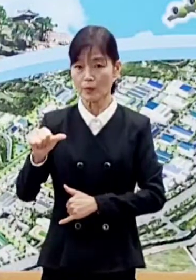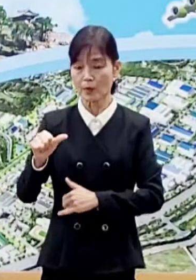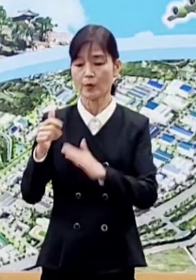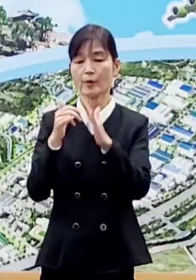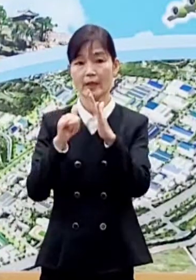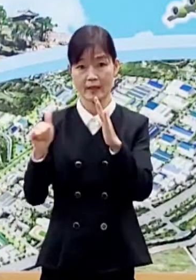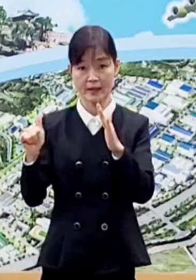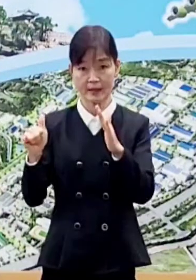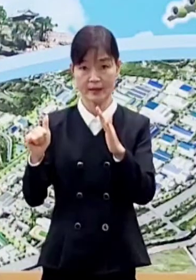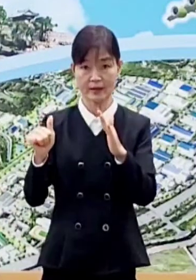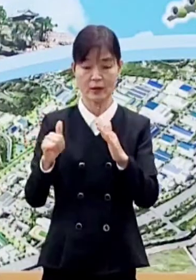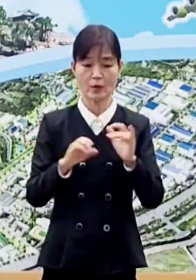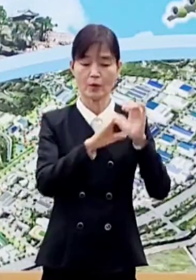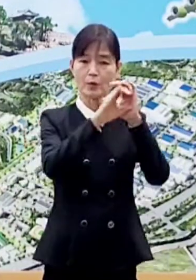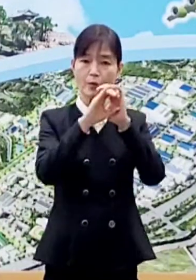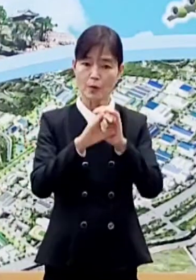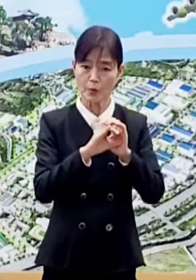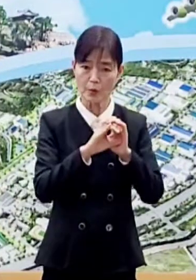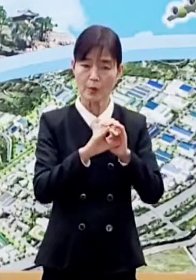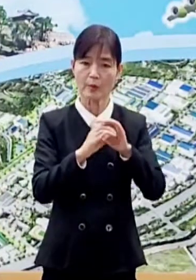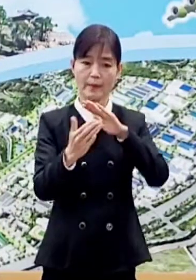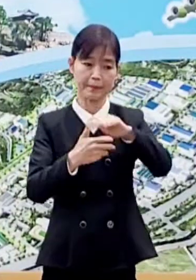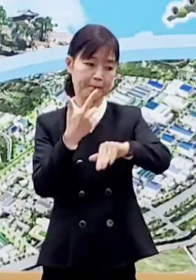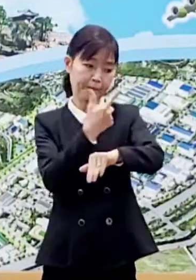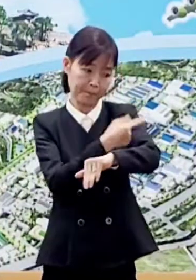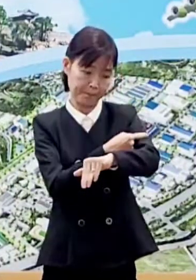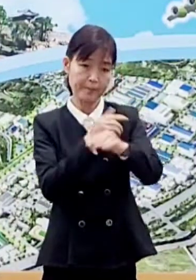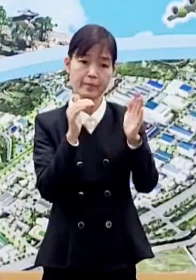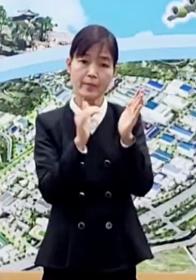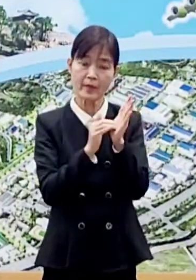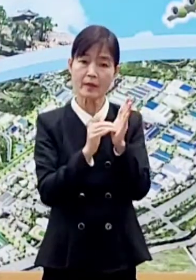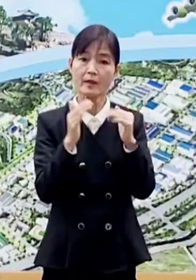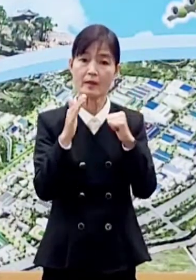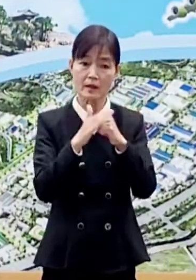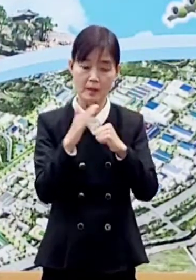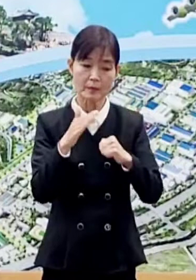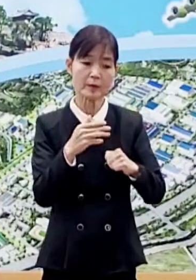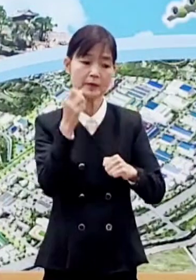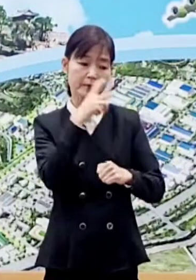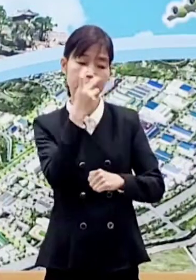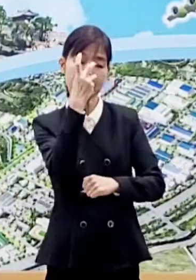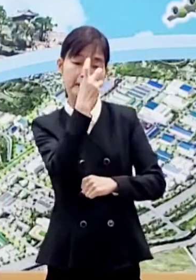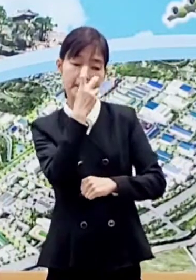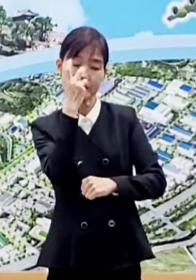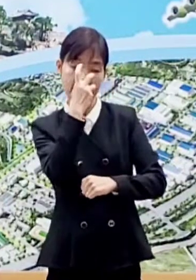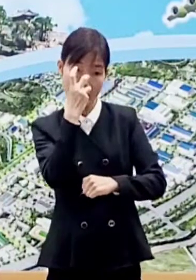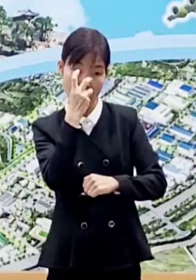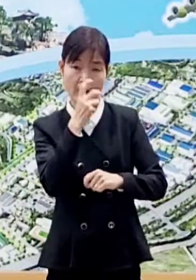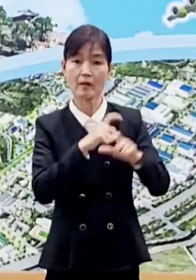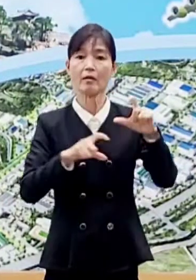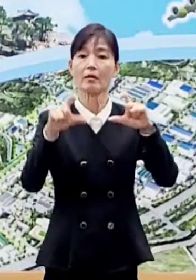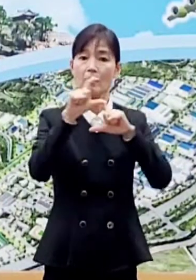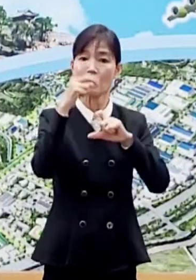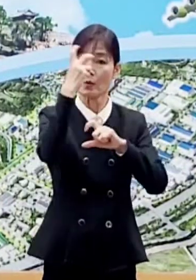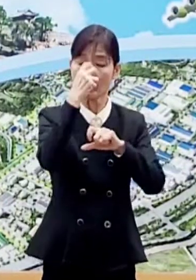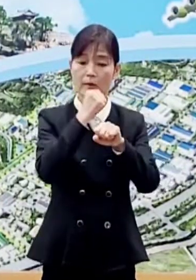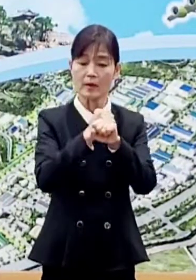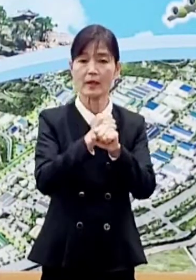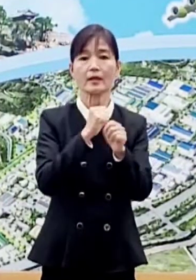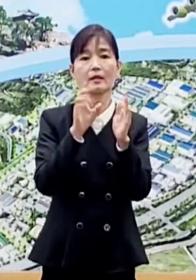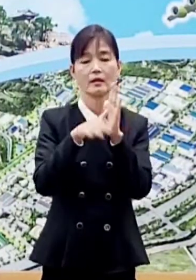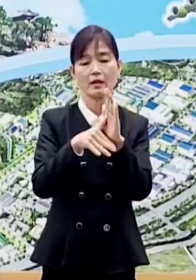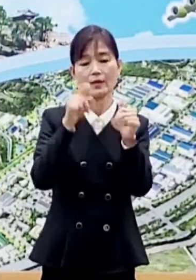2365번의 가족으로 코로나19 예방접종 완료에 따른 수동감시자 추가 검사에서 양성